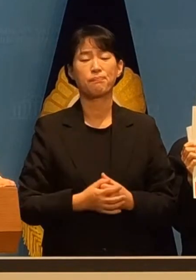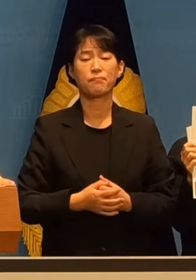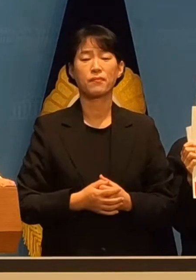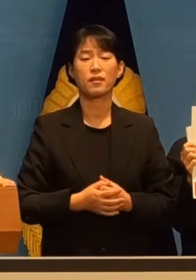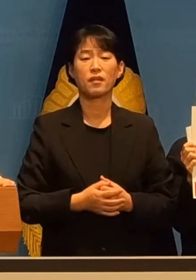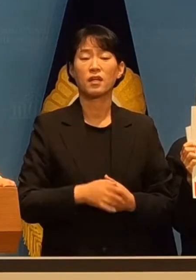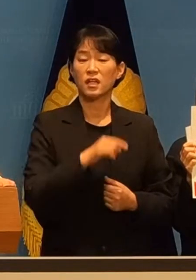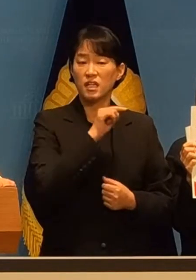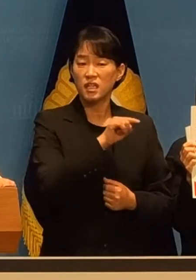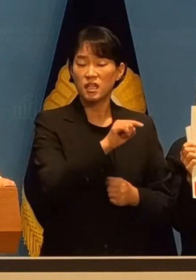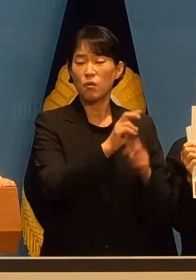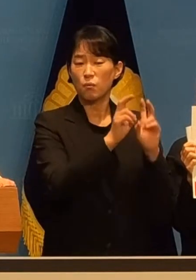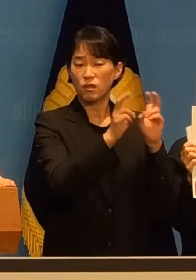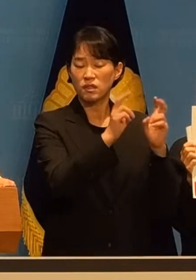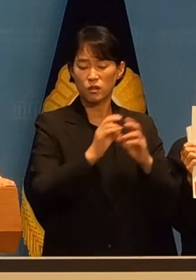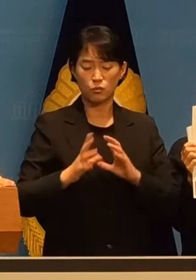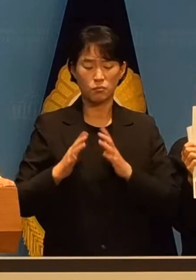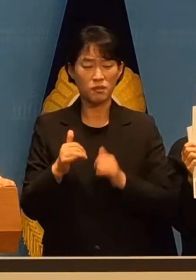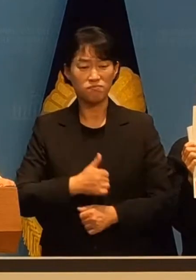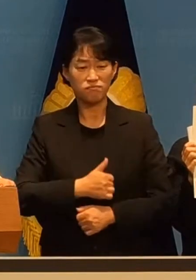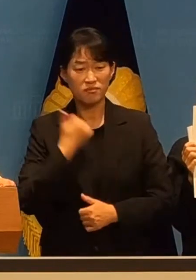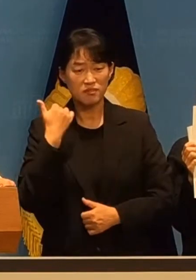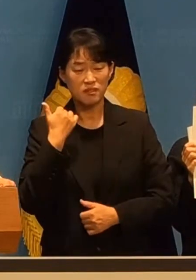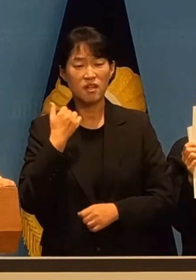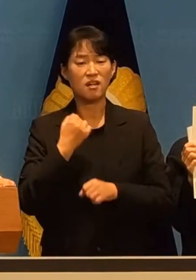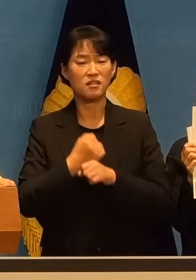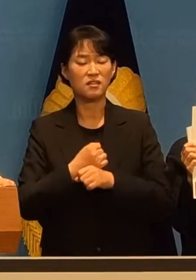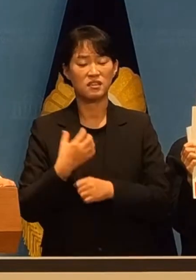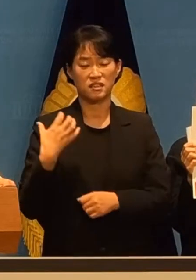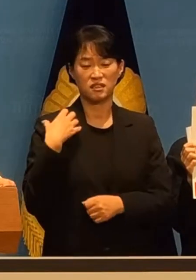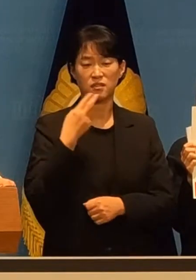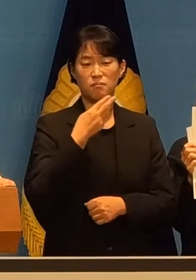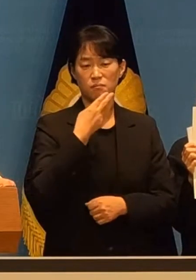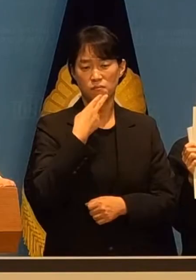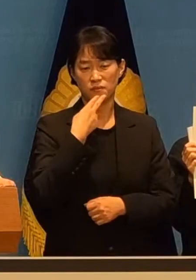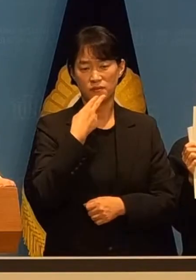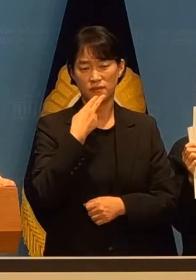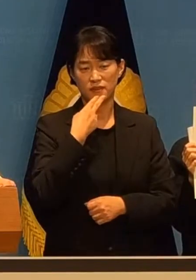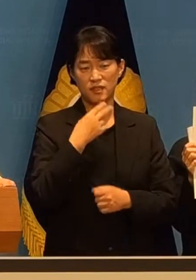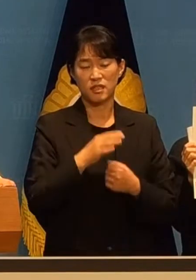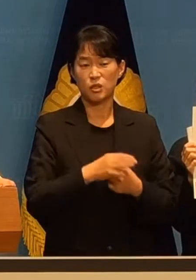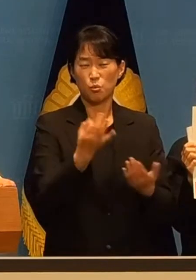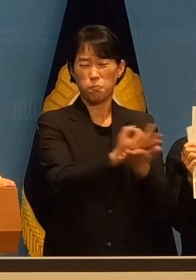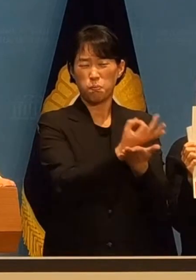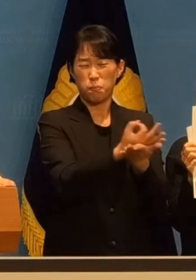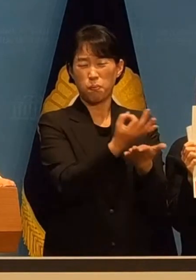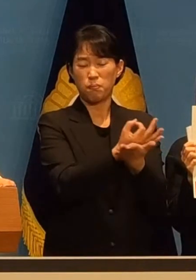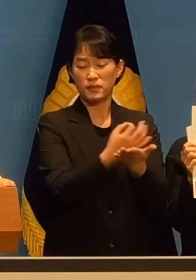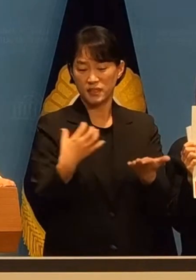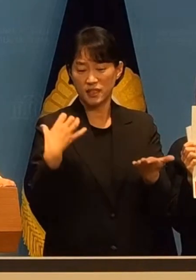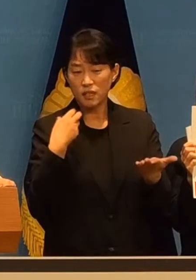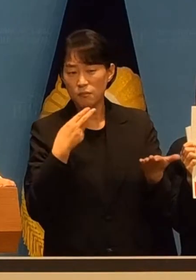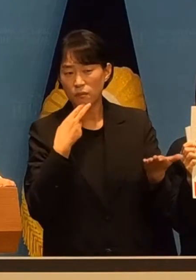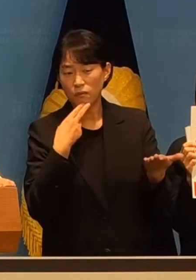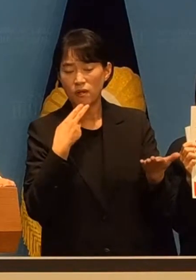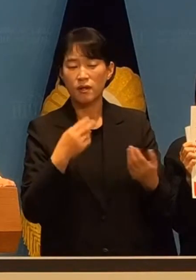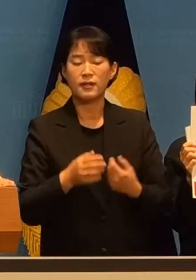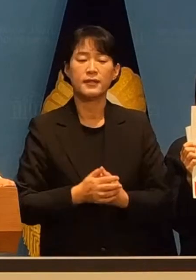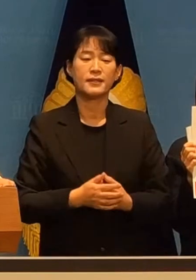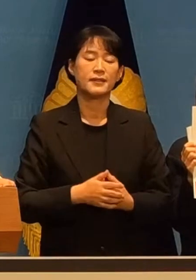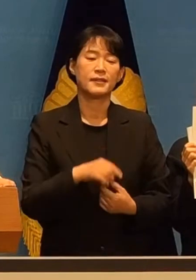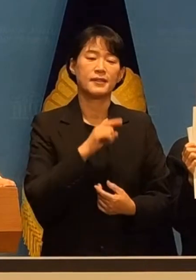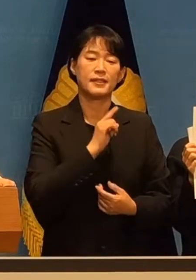쿠팡에 이렇게 우리 국민들을 분노하게 하는 무책임한 수익은 극대화하면서 책임은 전혀 지지